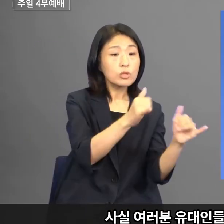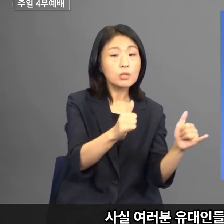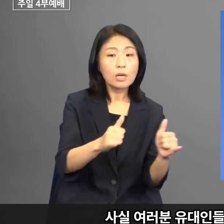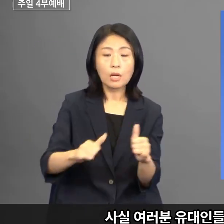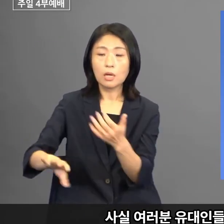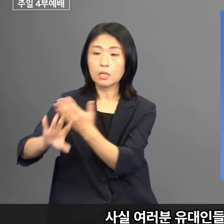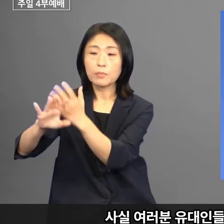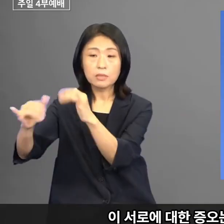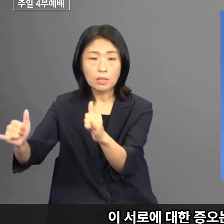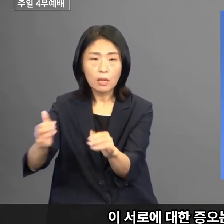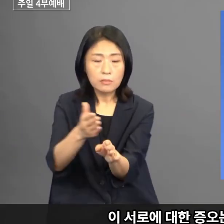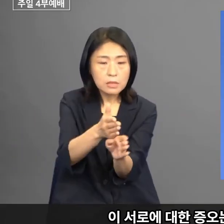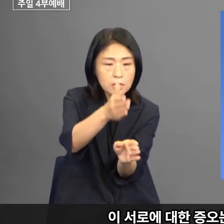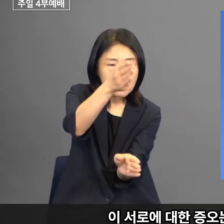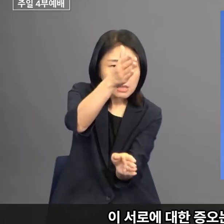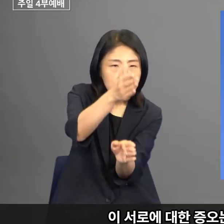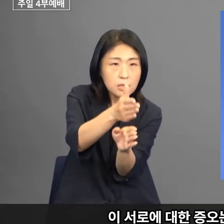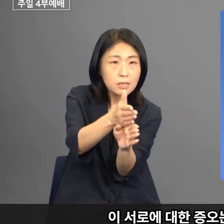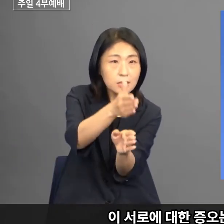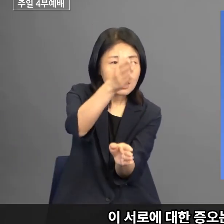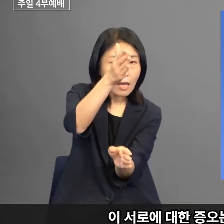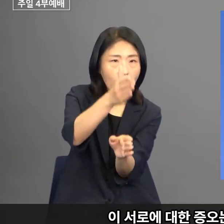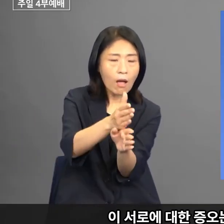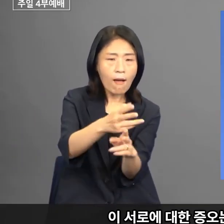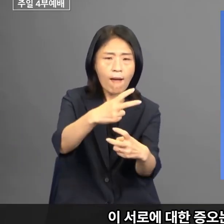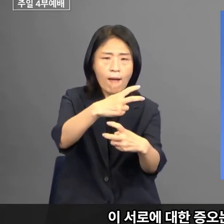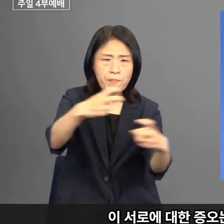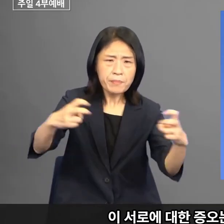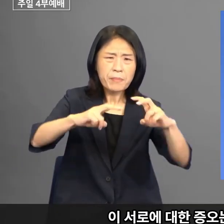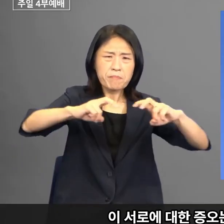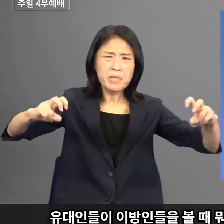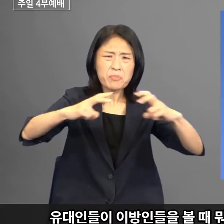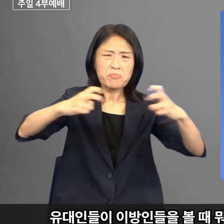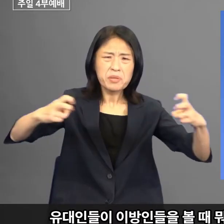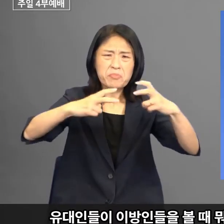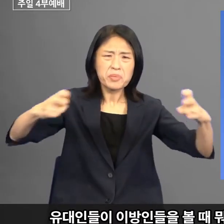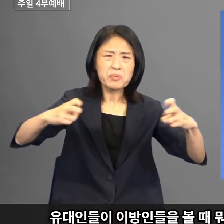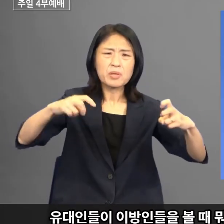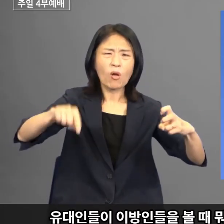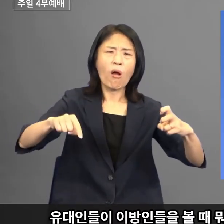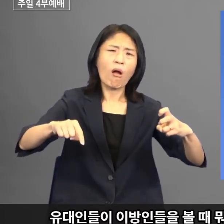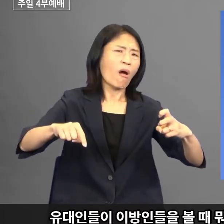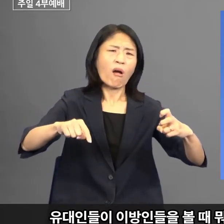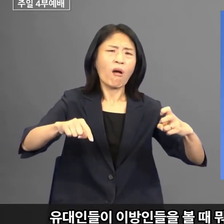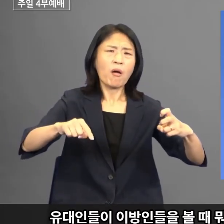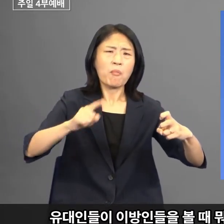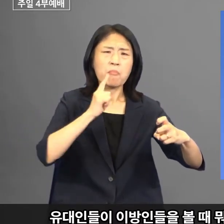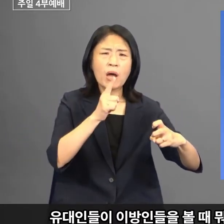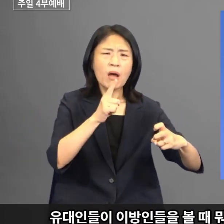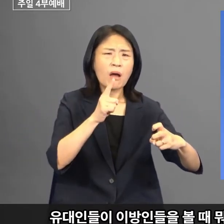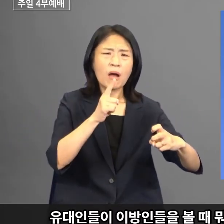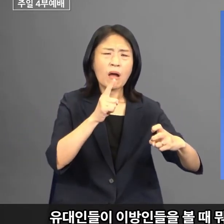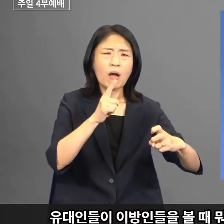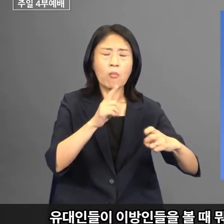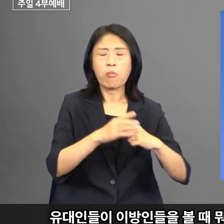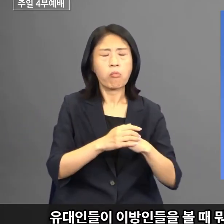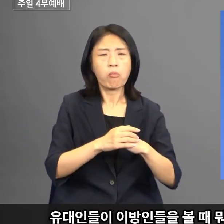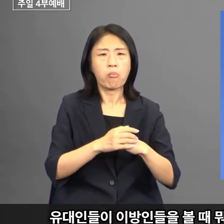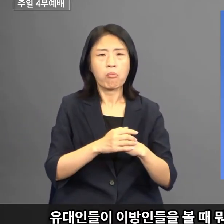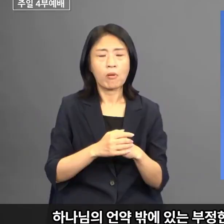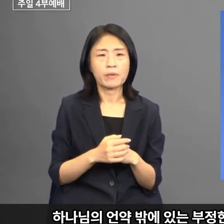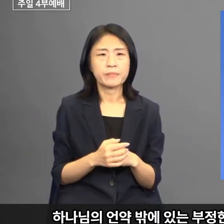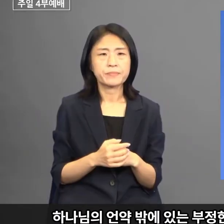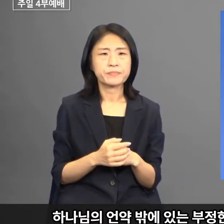이 담은요, 이 서로에 대한 증오는 이루 말할 수 없습니다. 유대인들이 이 이방인들을 볼 때 뭐라고 얘기했냐면 이런 얘기를